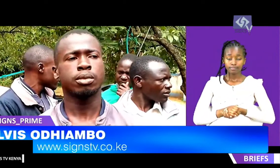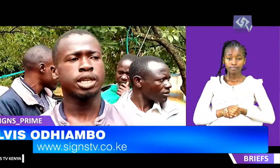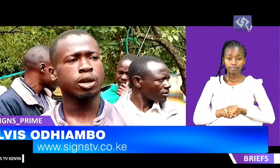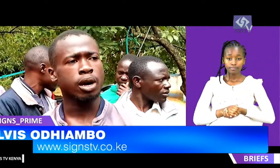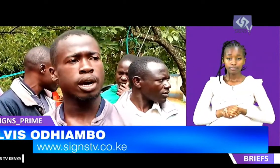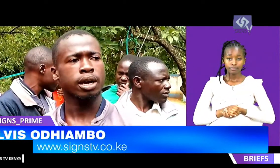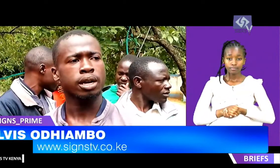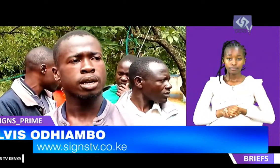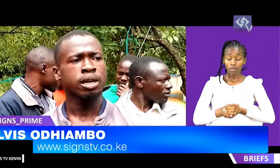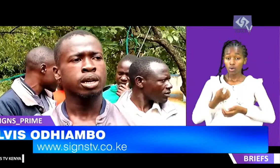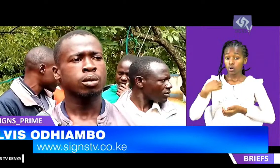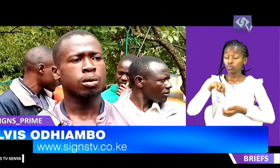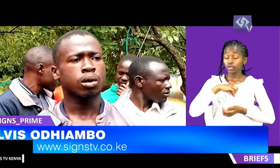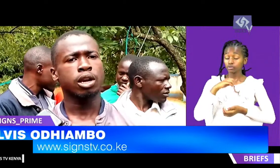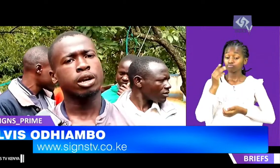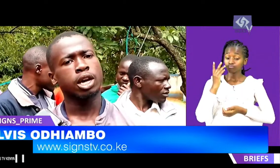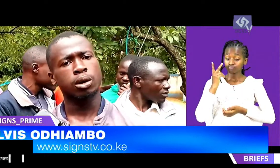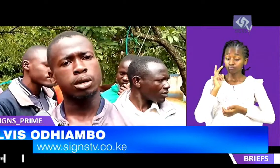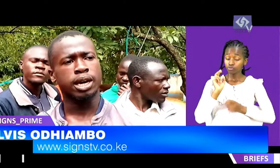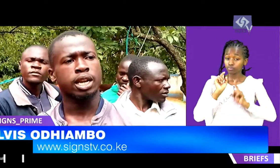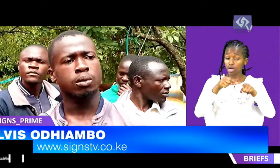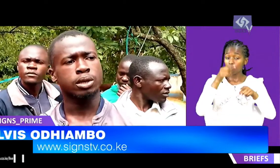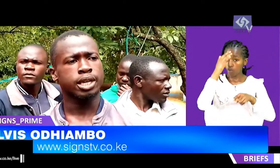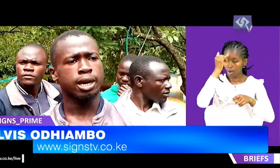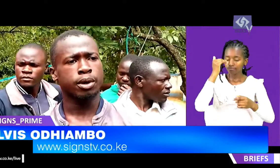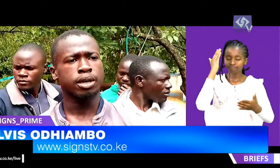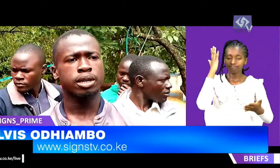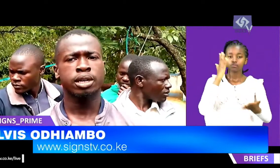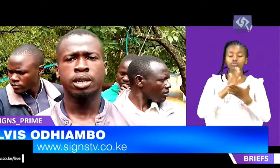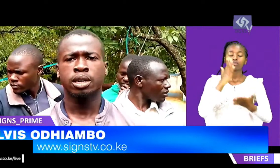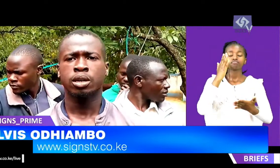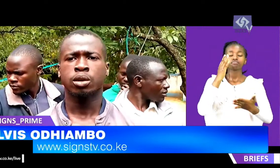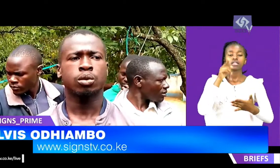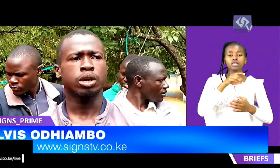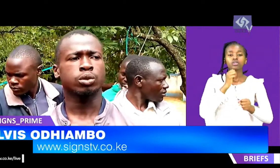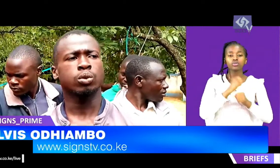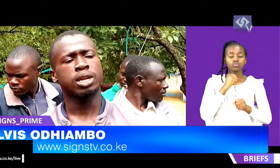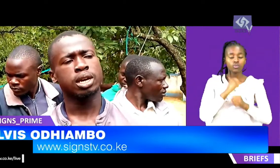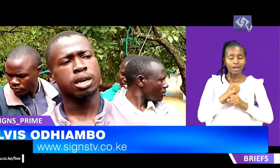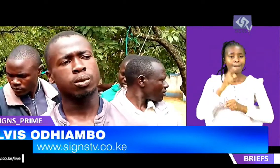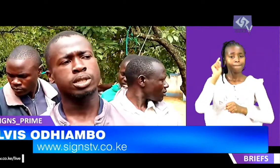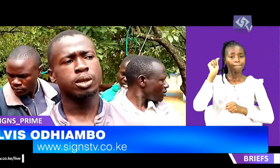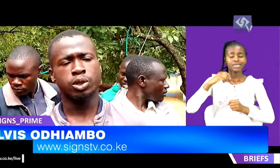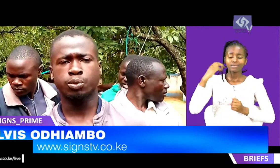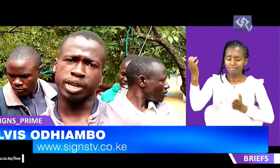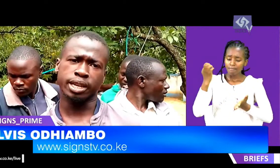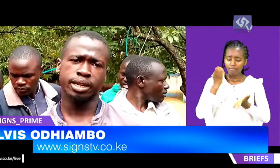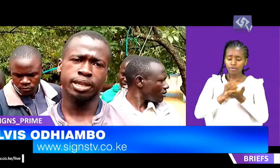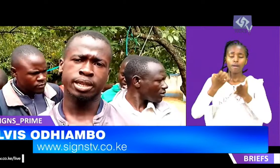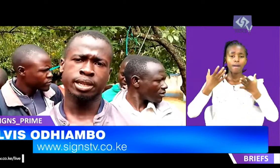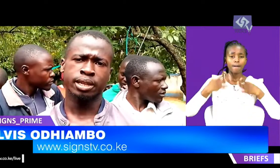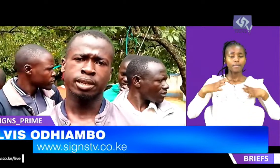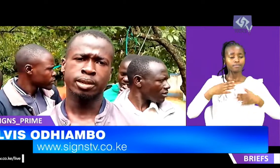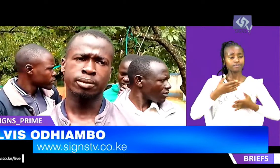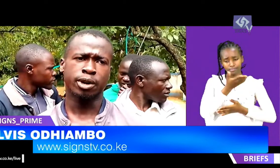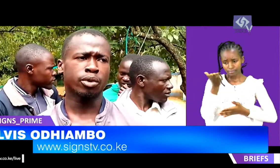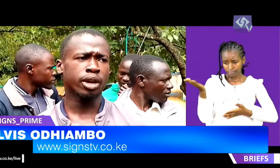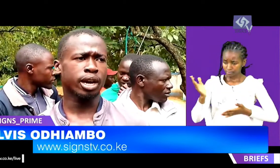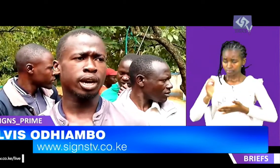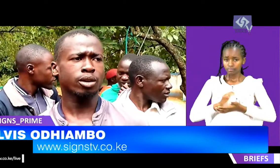majengo haya kwa wale wanaotakana kuishi hapa, kwa shughuli ya kuweza kuspray mambo ya